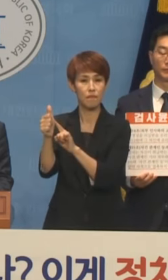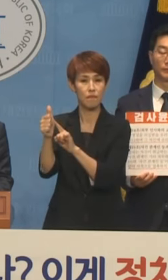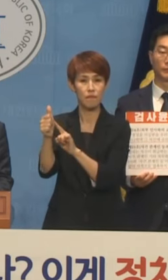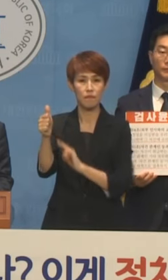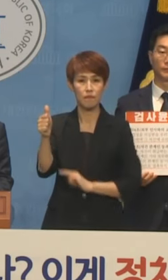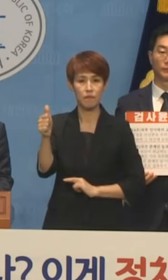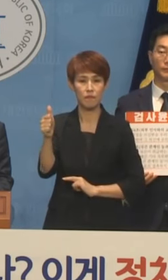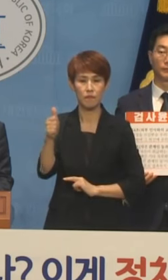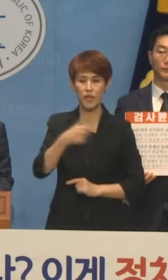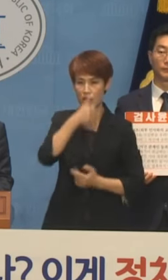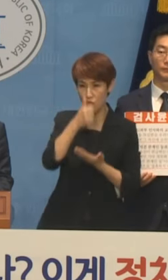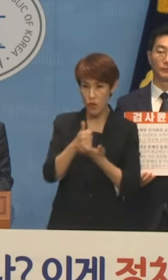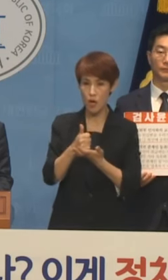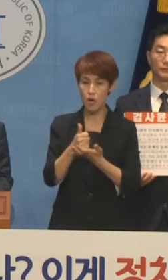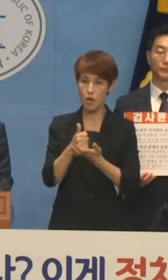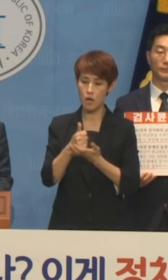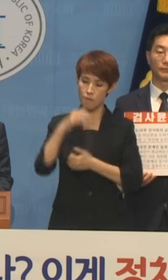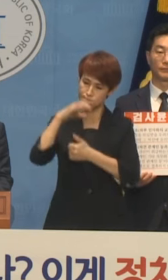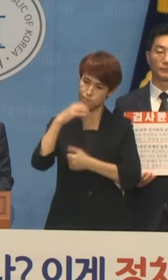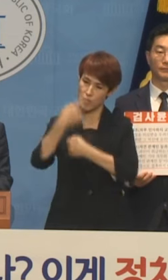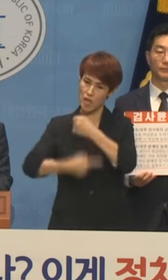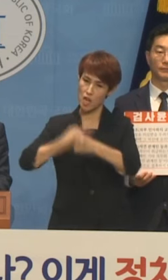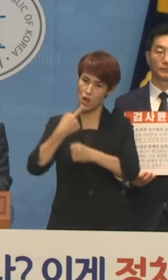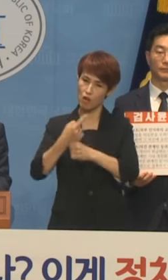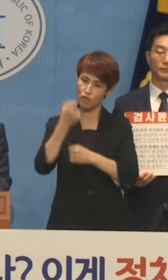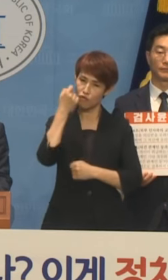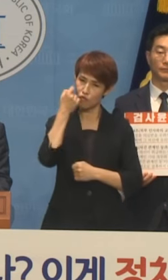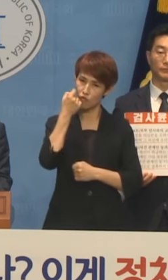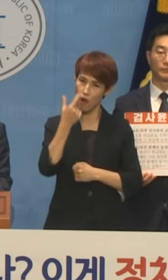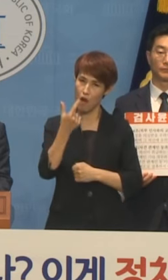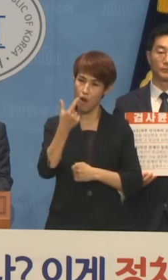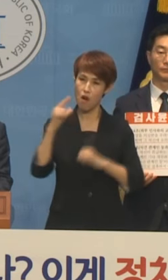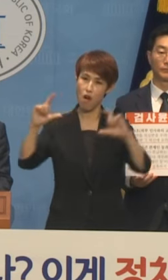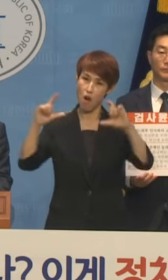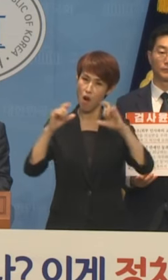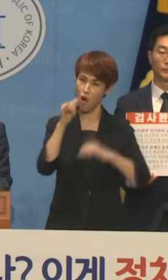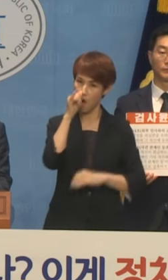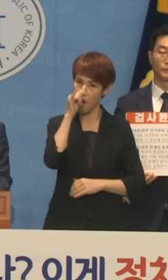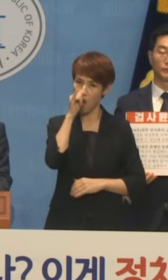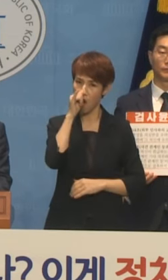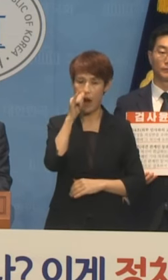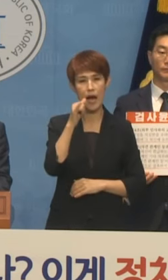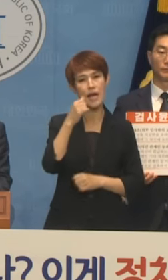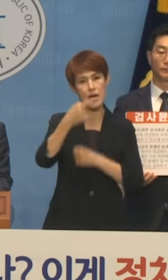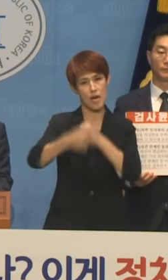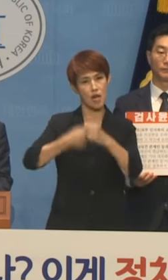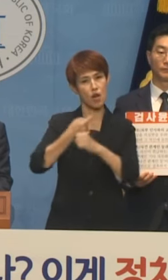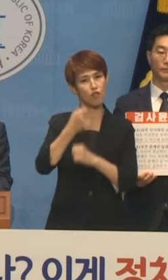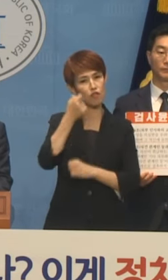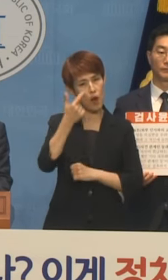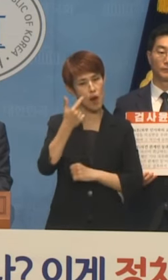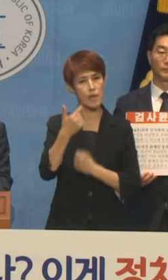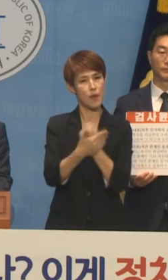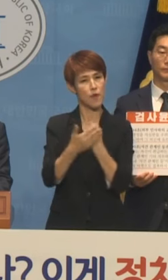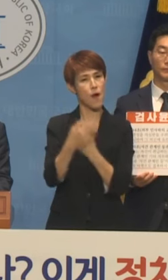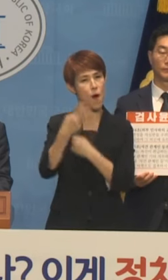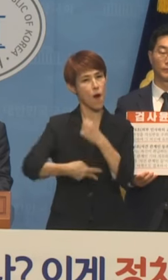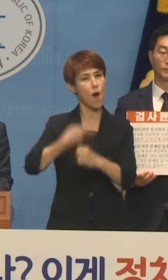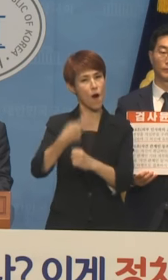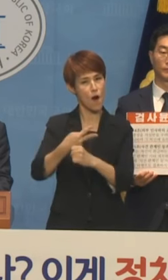자신의 형량이 징역 1년 6월이 구형되어 징역 1년 6개월의 집행유예